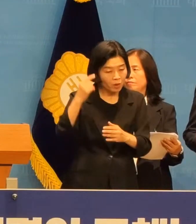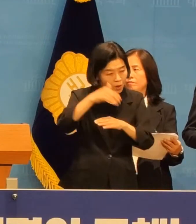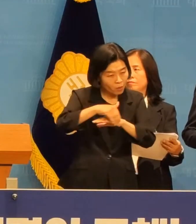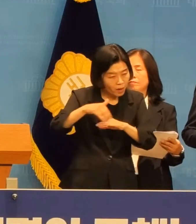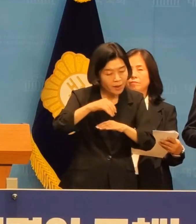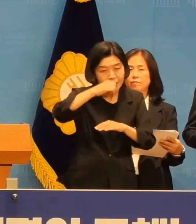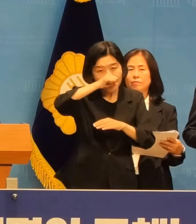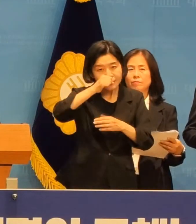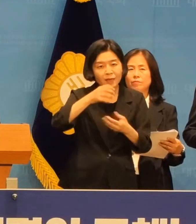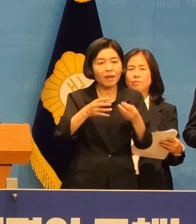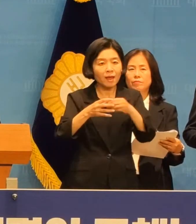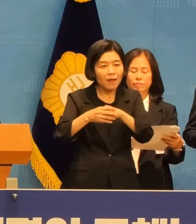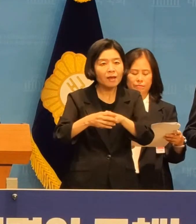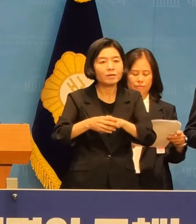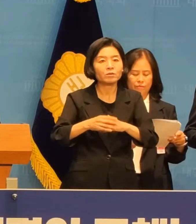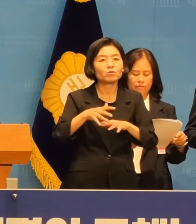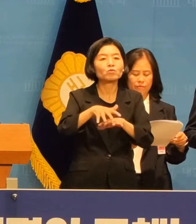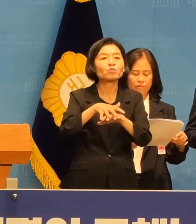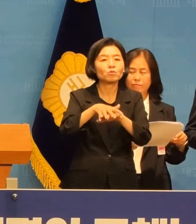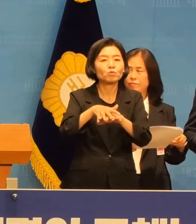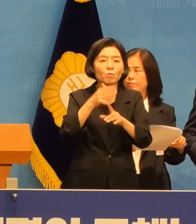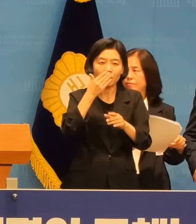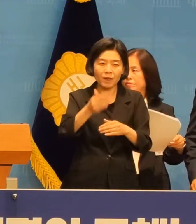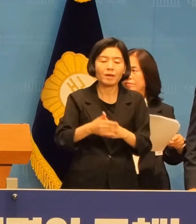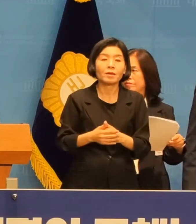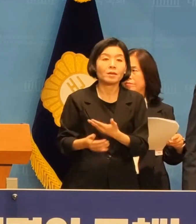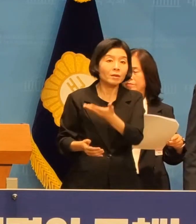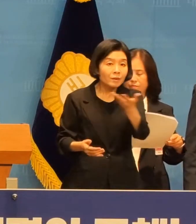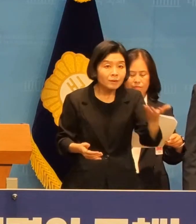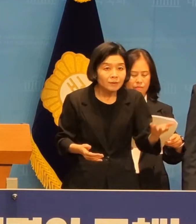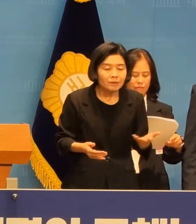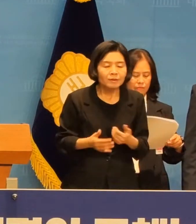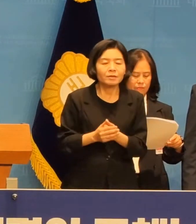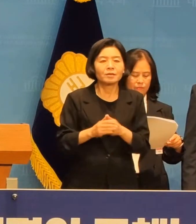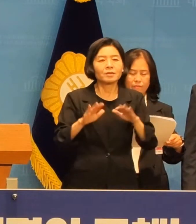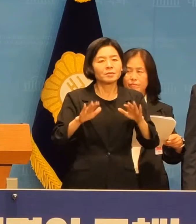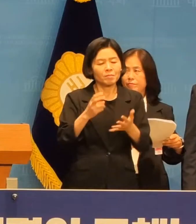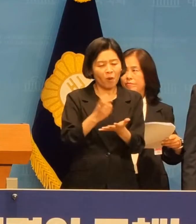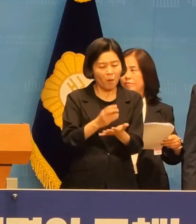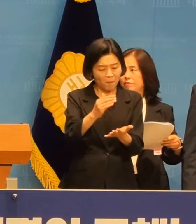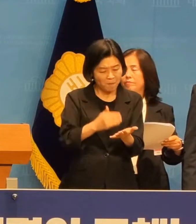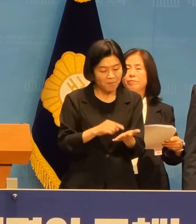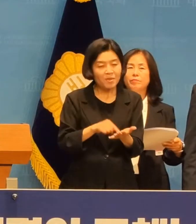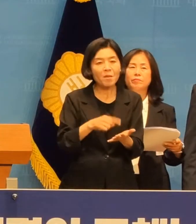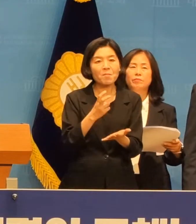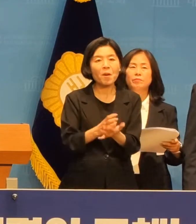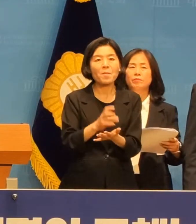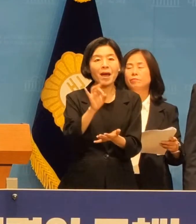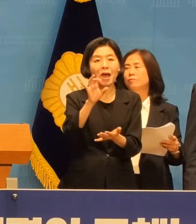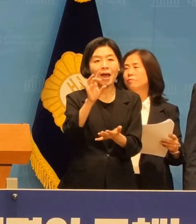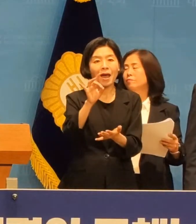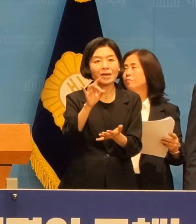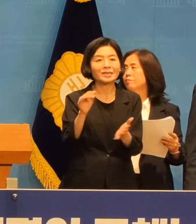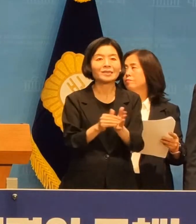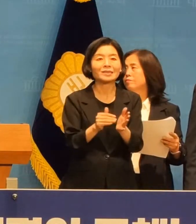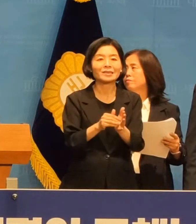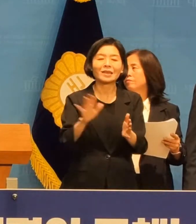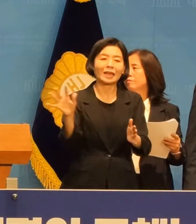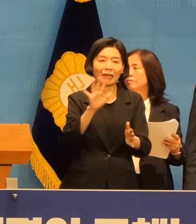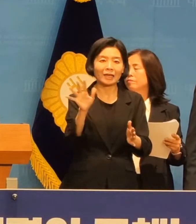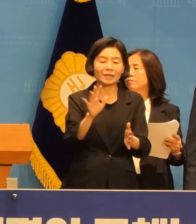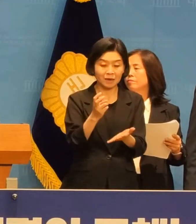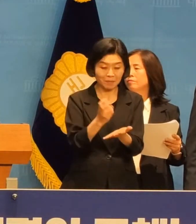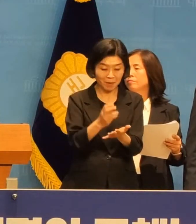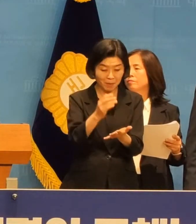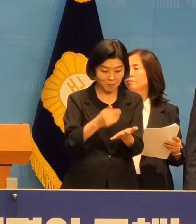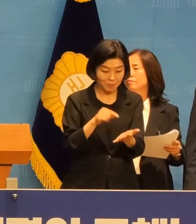구조가 만들어집니다. 존경하는 국민 여러분, 이 법은 단지 제도 하나를 만드는 법이 아닙니다. 이